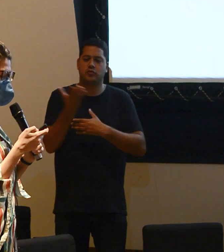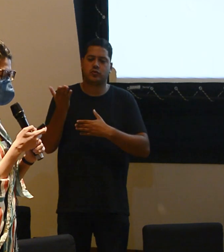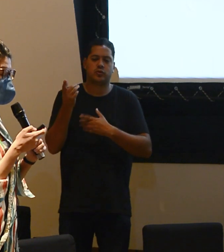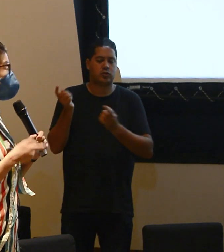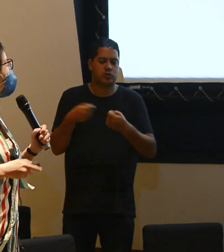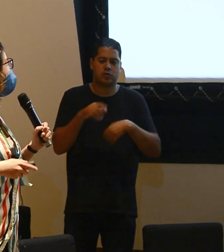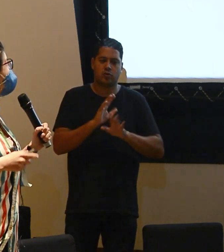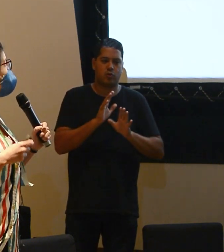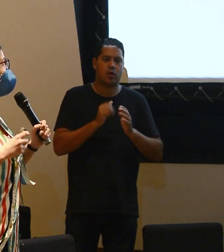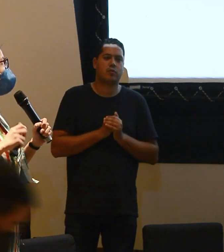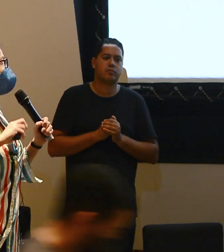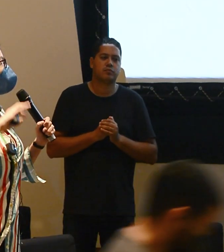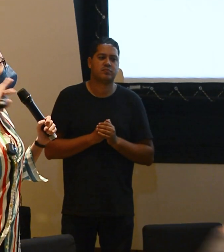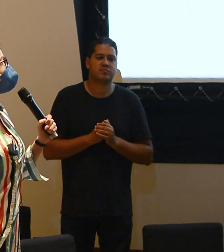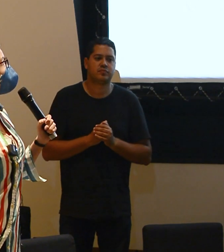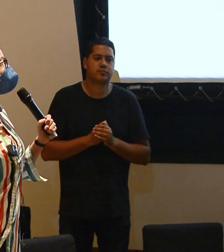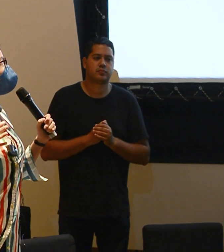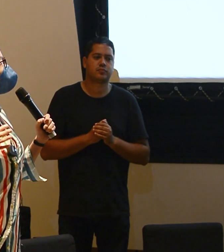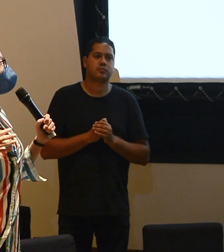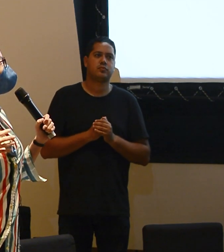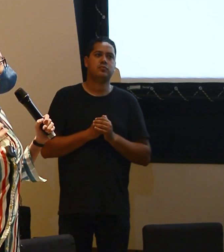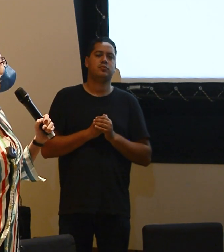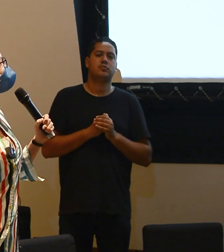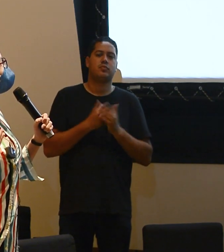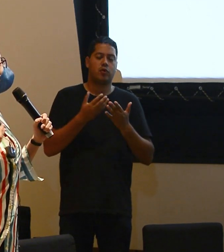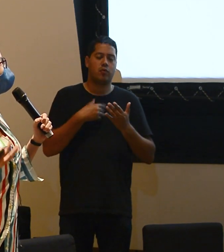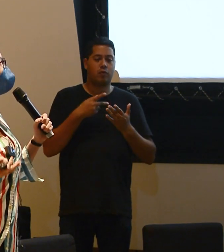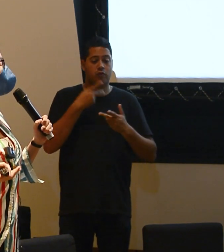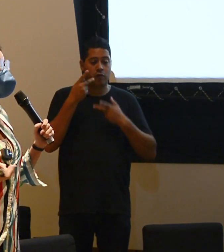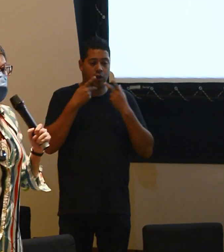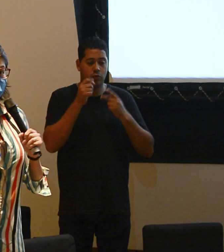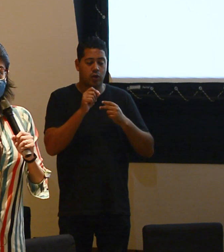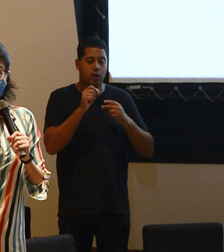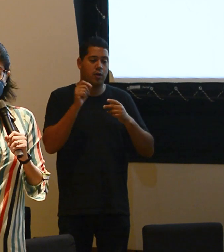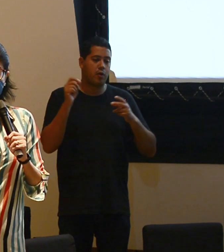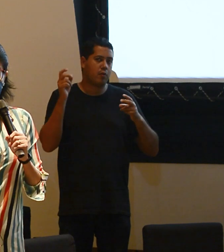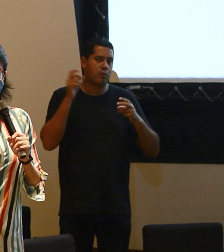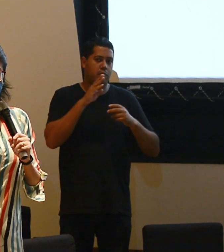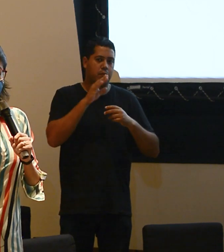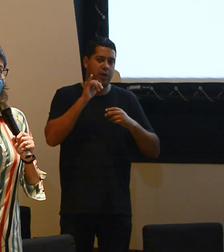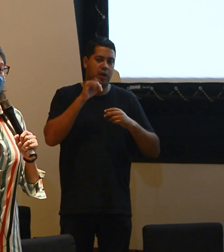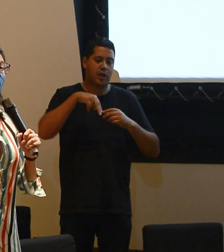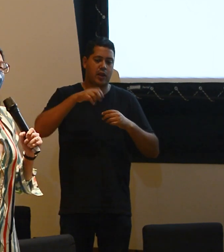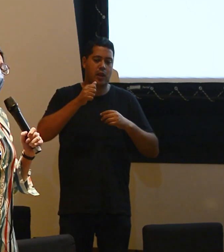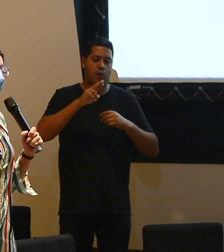ia ser possível. Então, eu falo sobre uma coisa que chama binauralidade, na minha